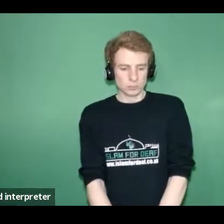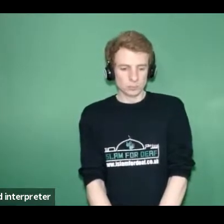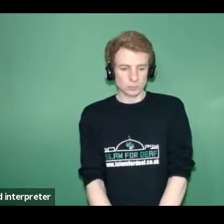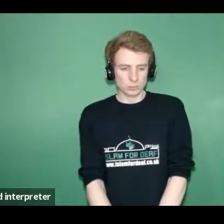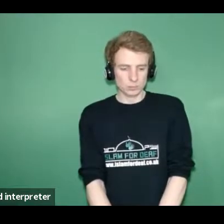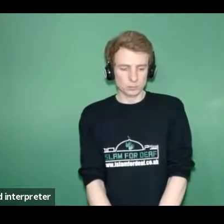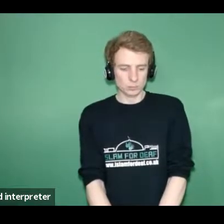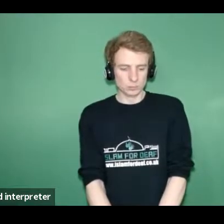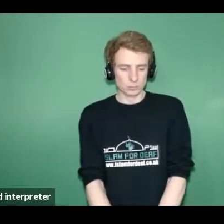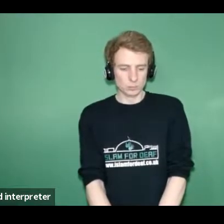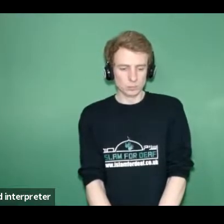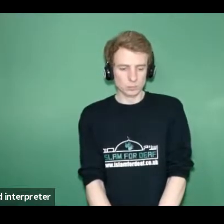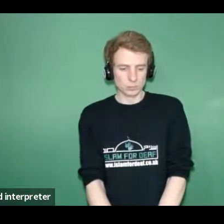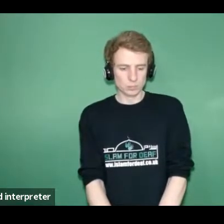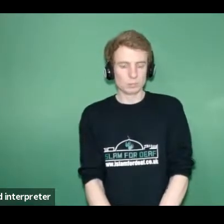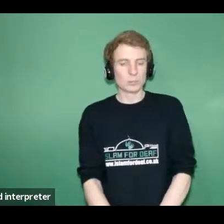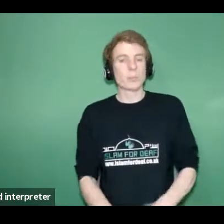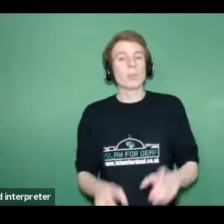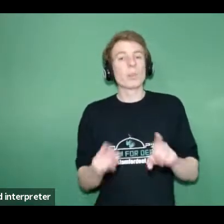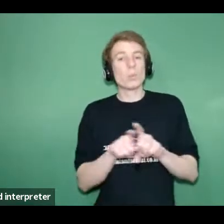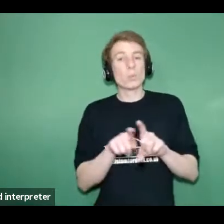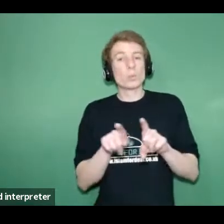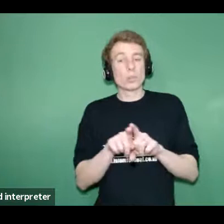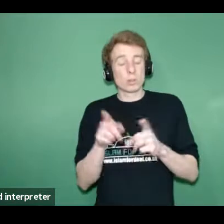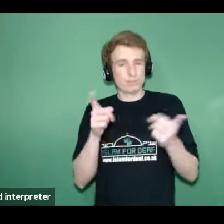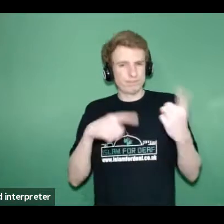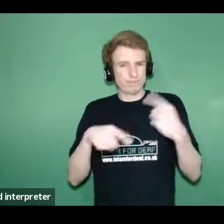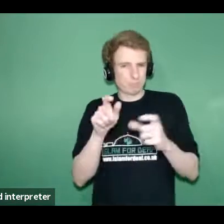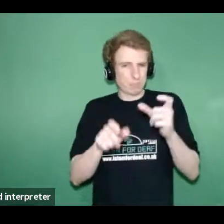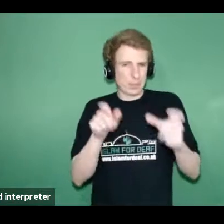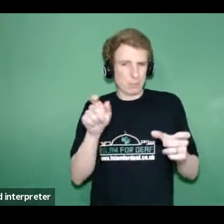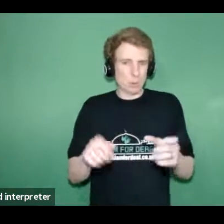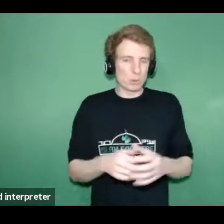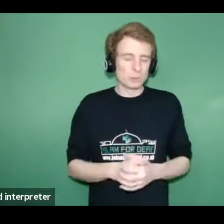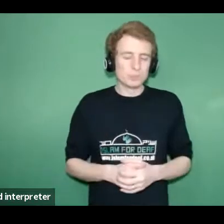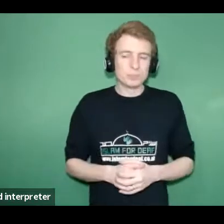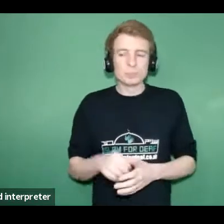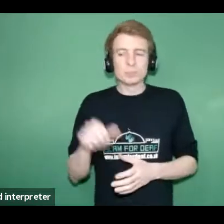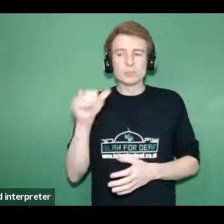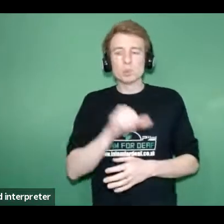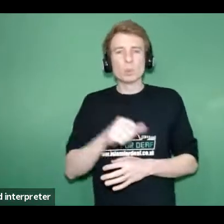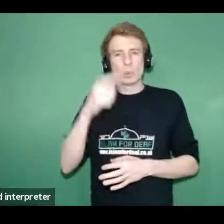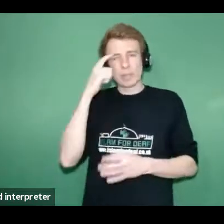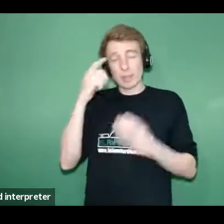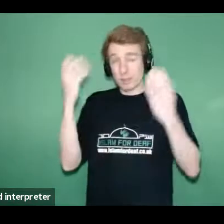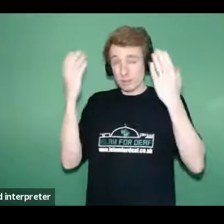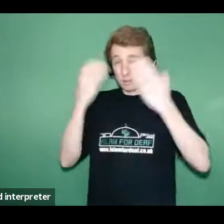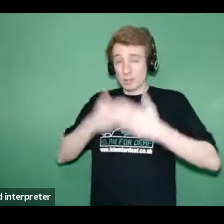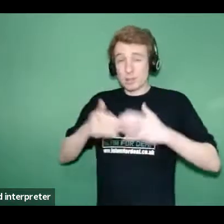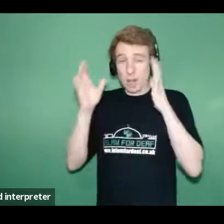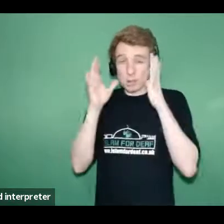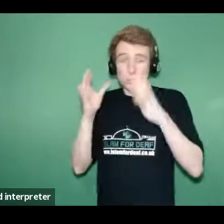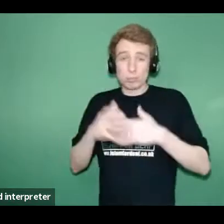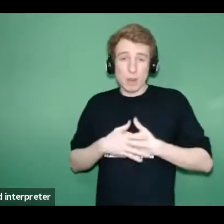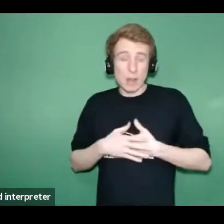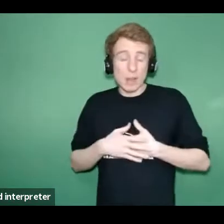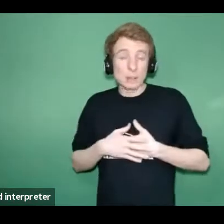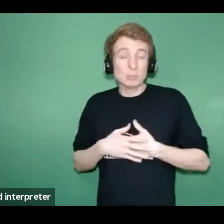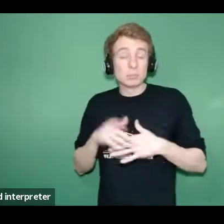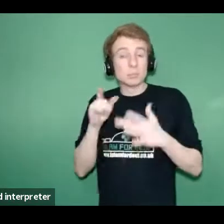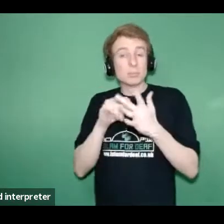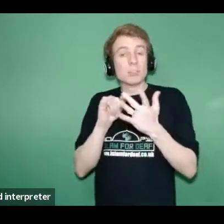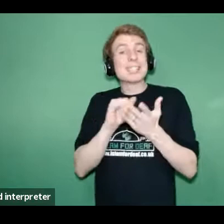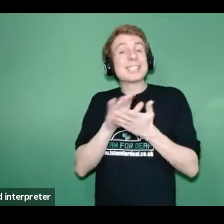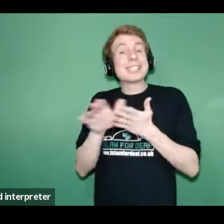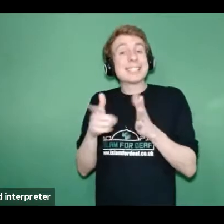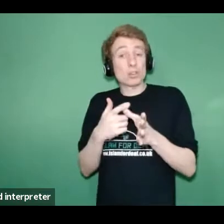Also, the individual, they should hasten to the Isha, to the night prayer and the Salat al-Tarawih, the